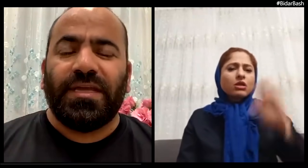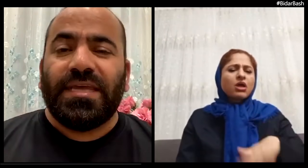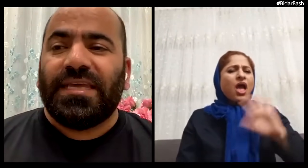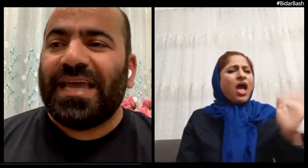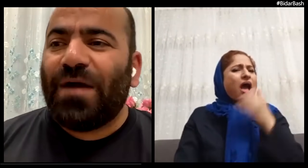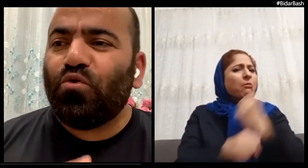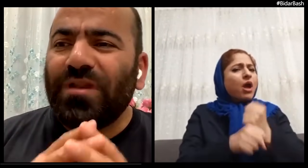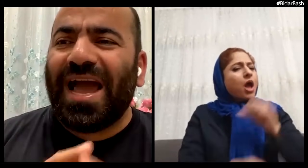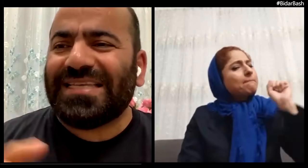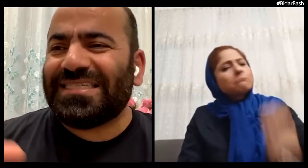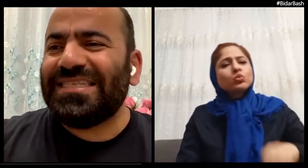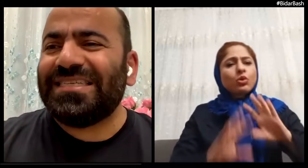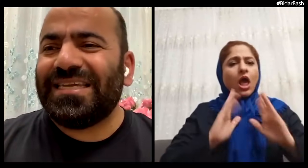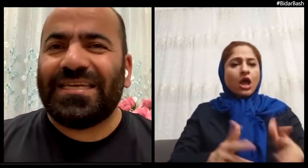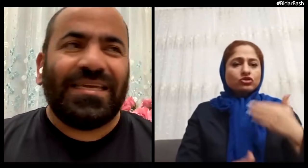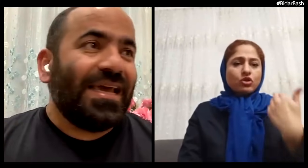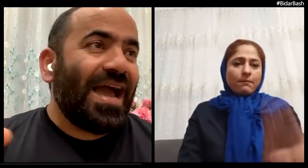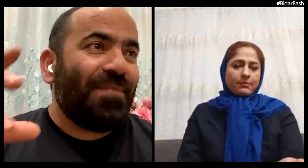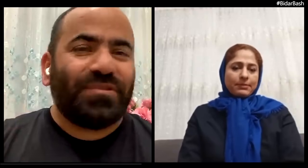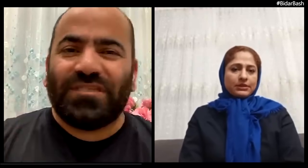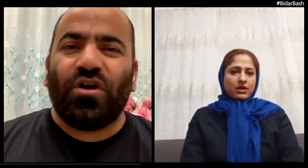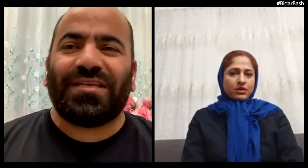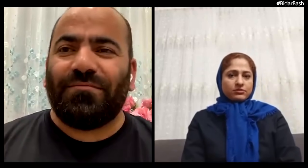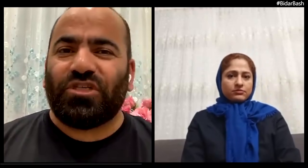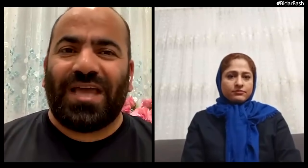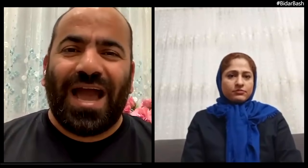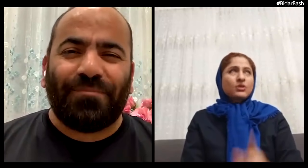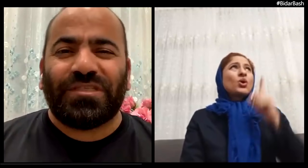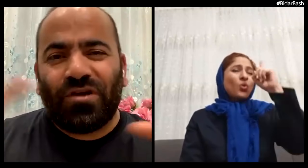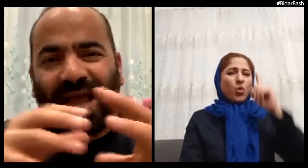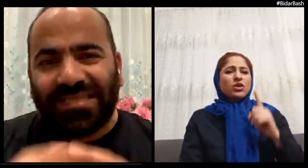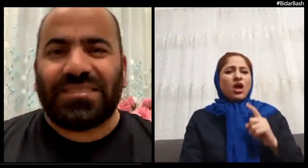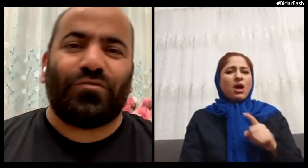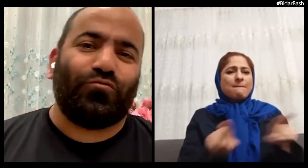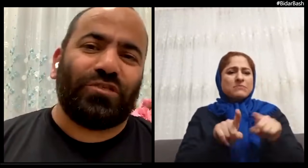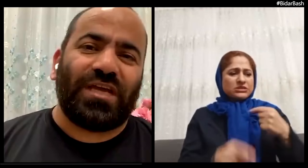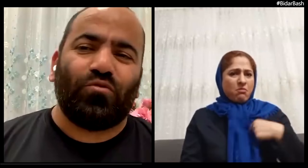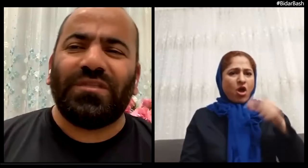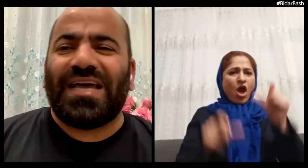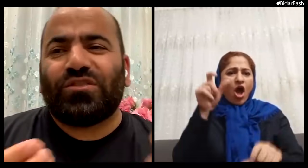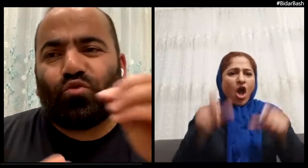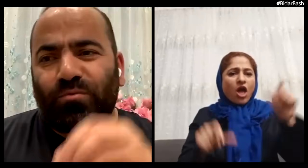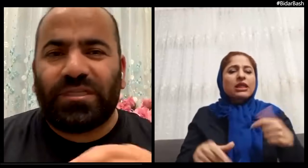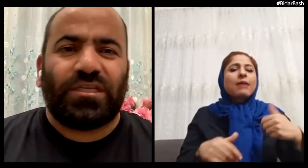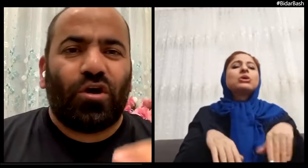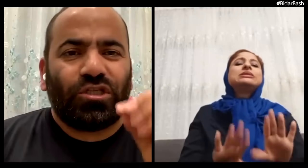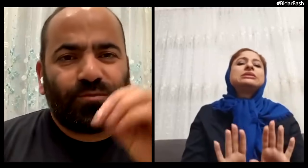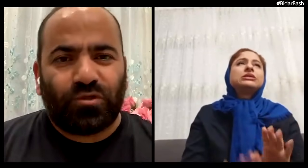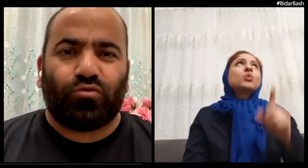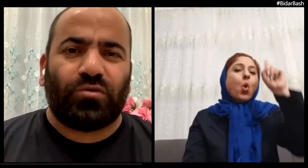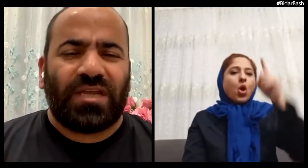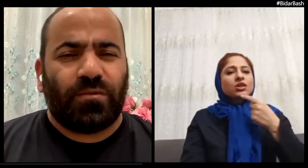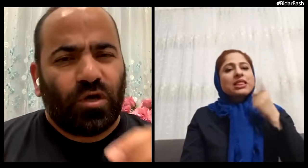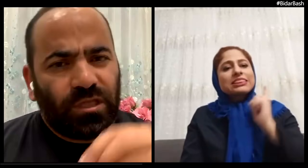بکنه، اون اسیر ابزار نمیشه، ابزار اسیر اون میشن. اون دستور میده که